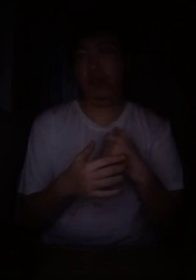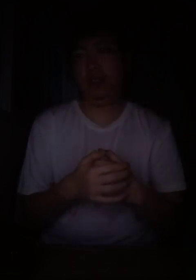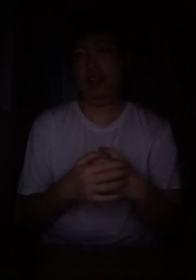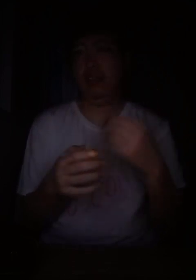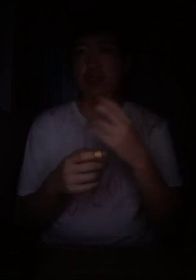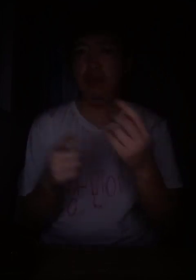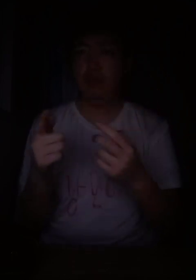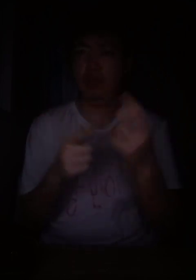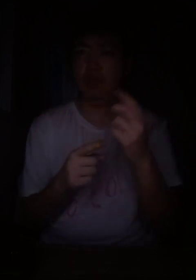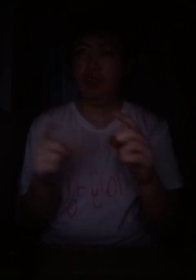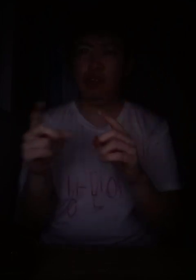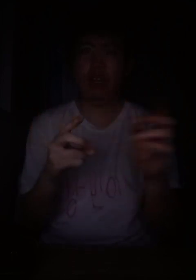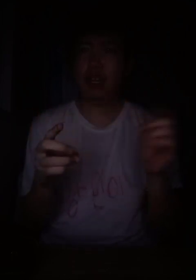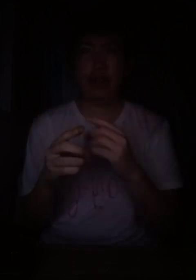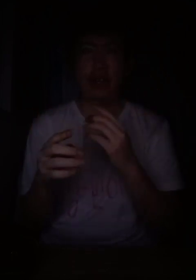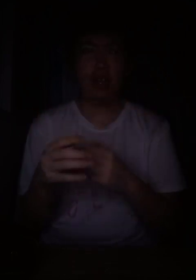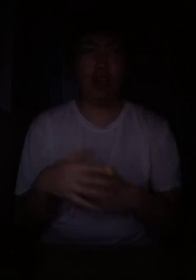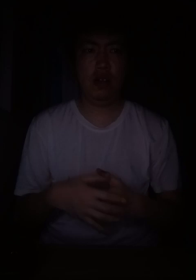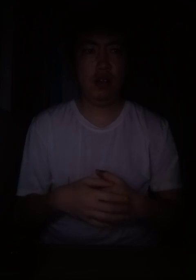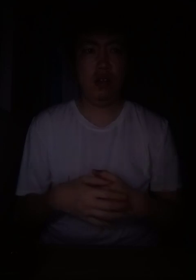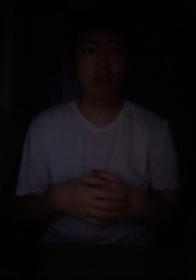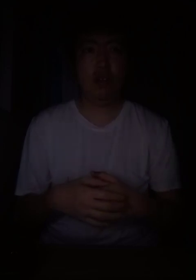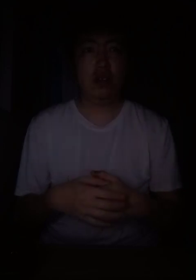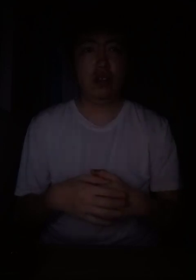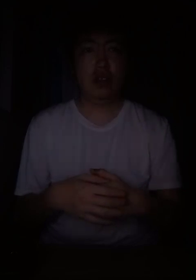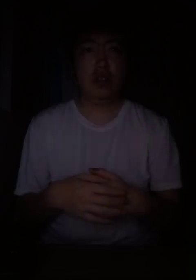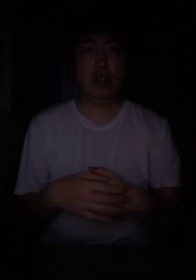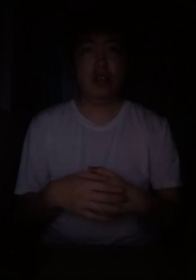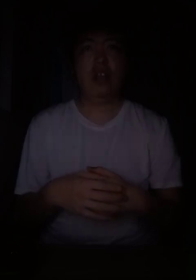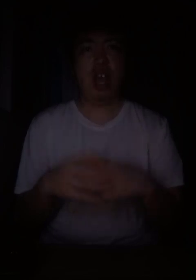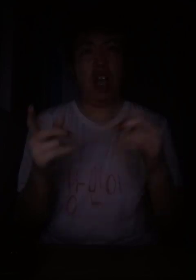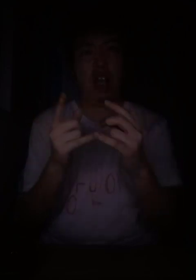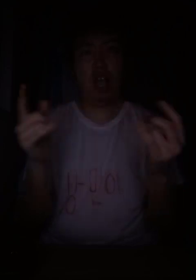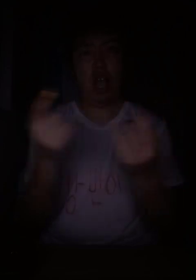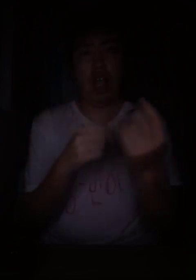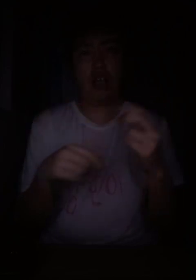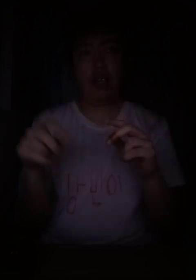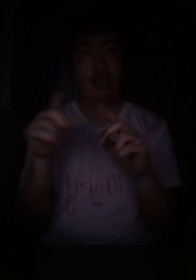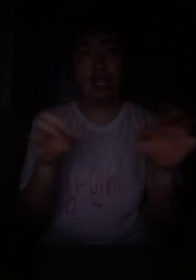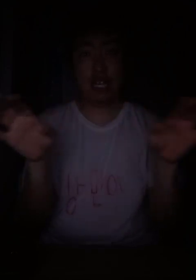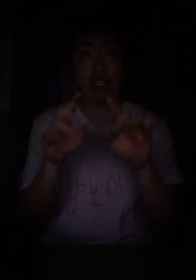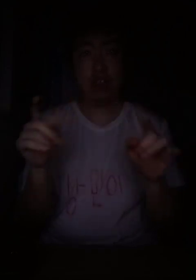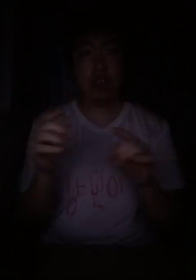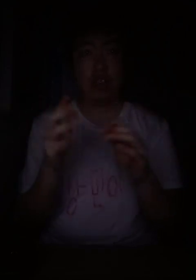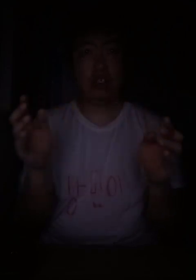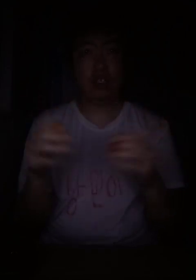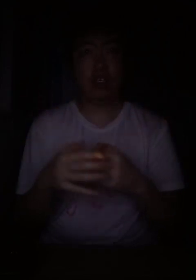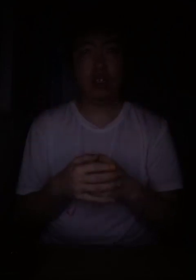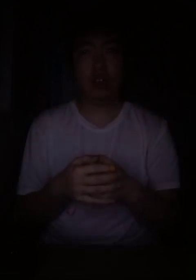농장은 아랑곳하지 않았습니다. 경기도 하남의 반려견 번식장.